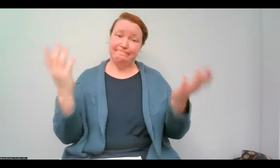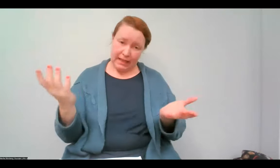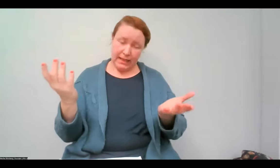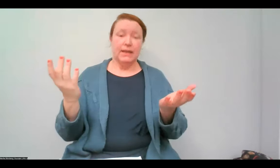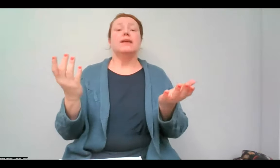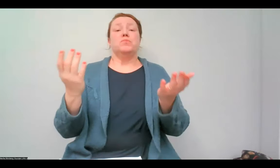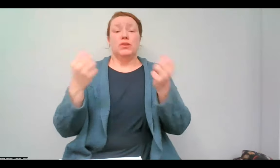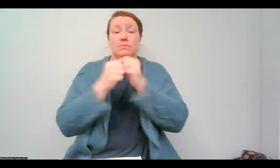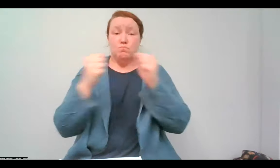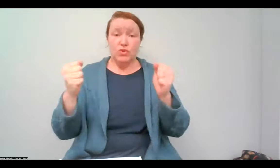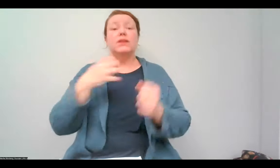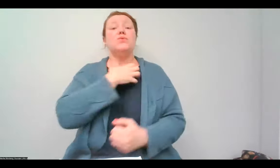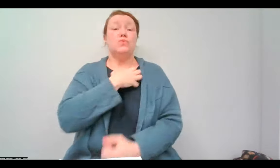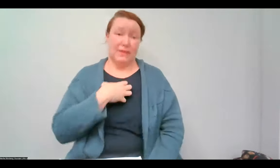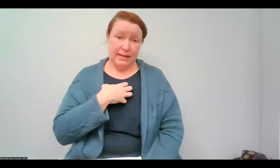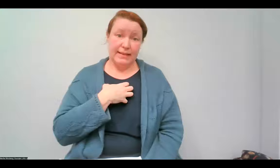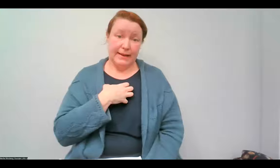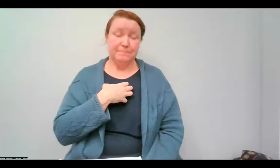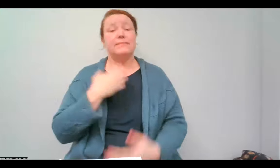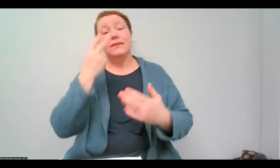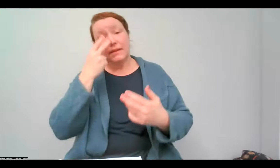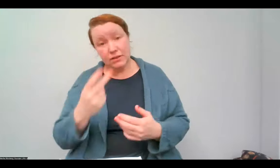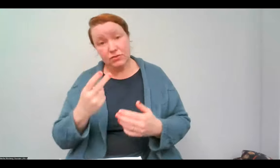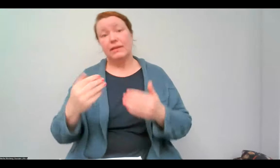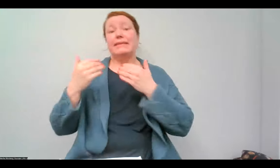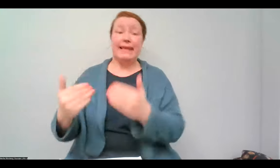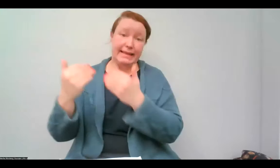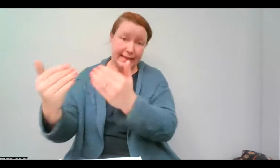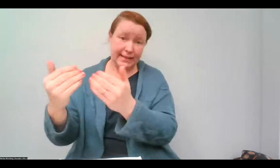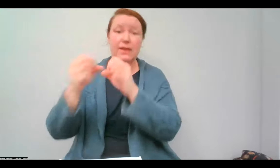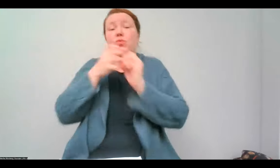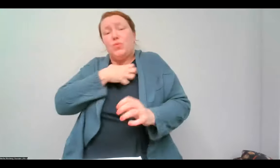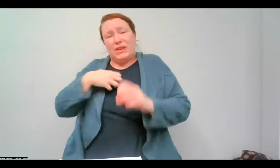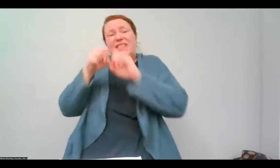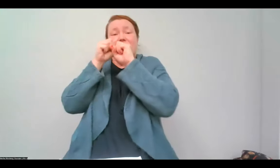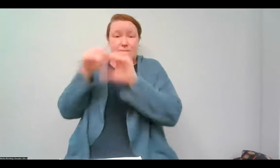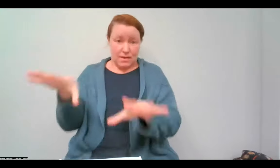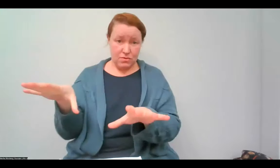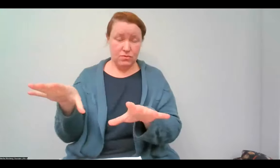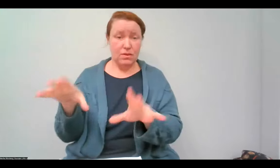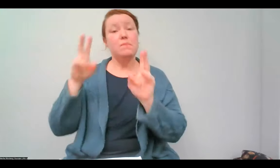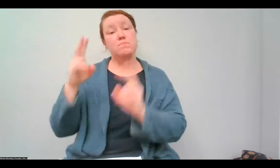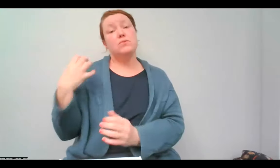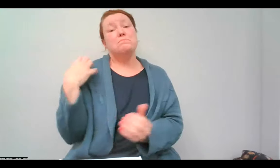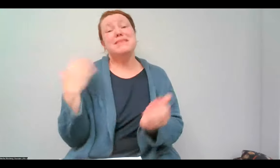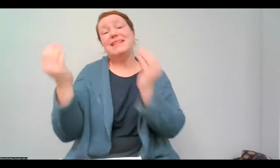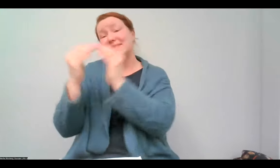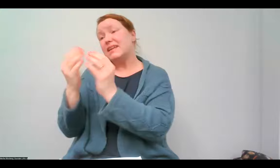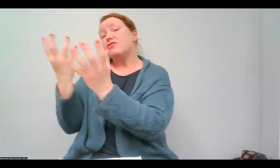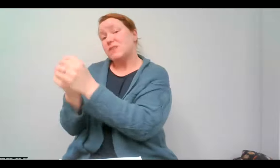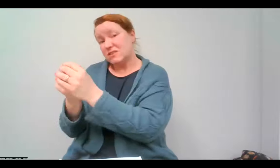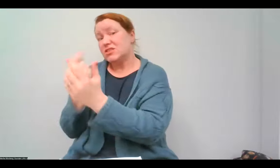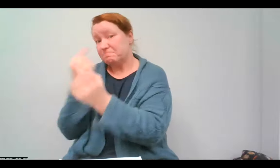jokin ratkaisu, en tiedä. Mutta yritetään totta kai ja katsotaan eteenpäin ja yritetään